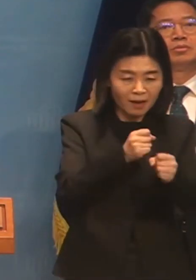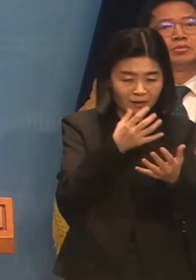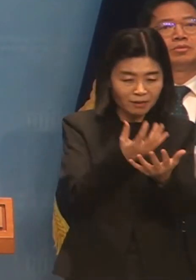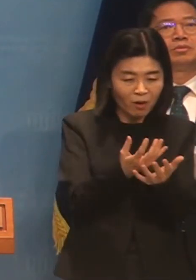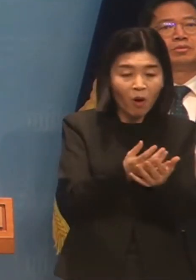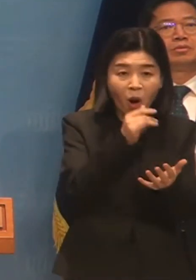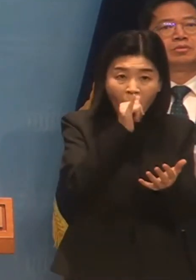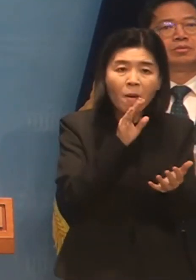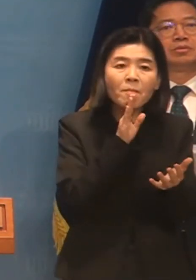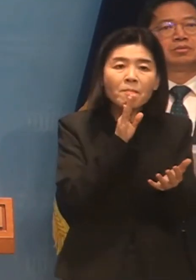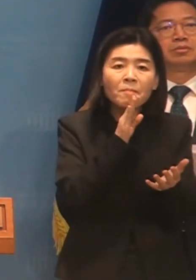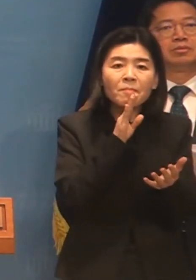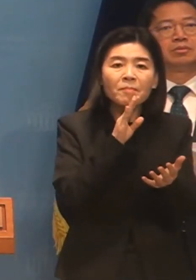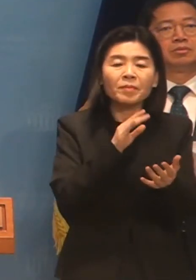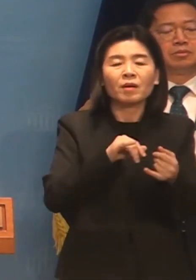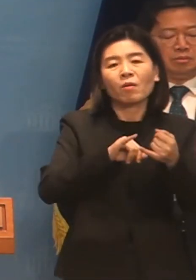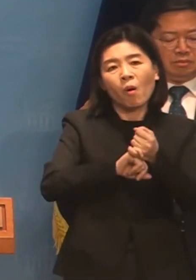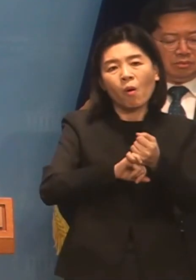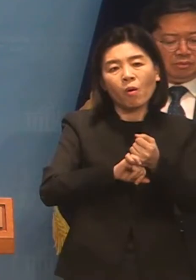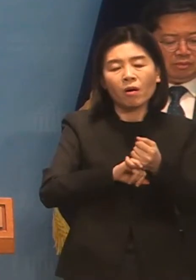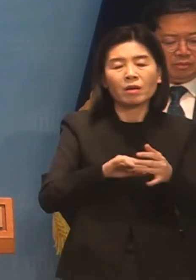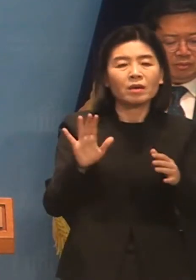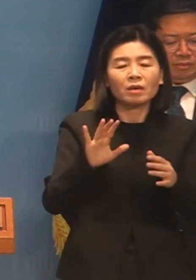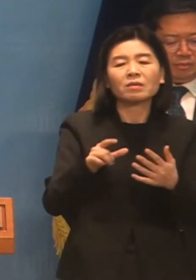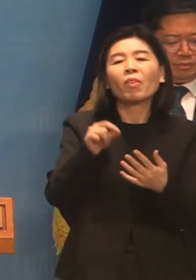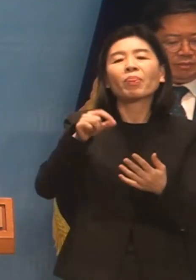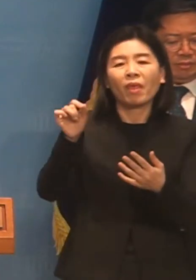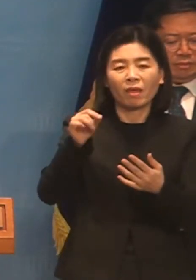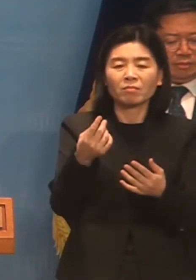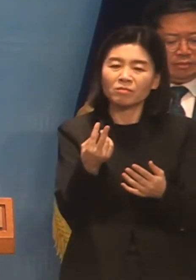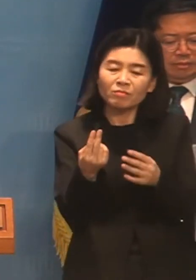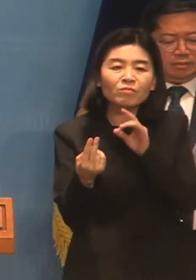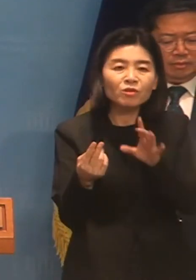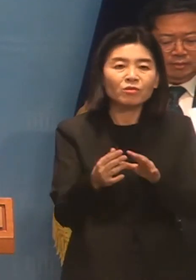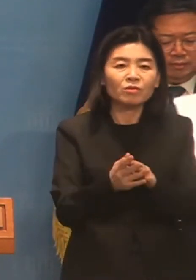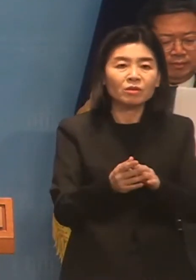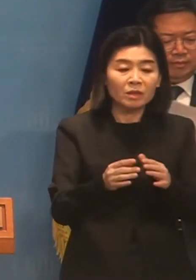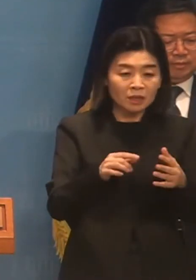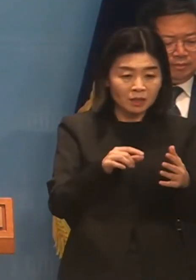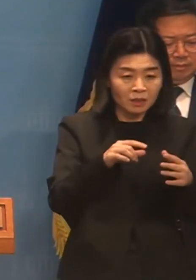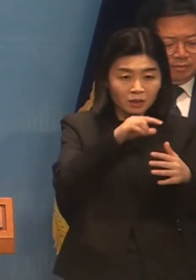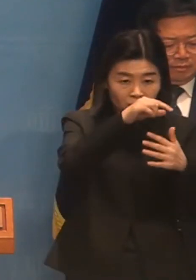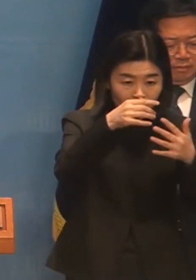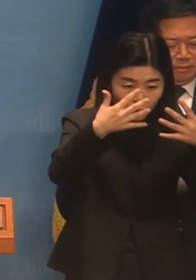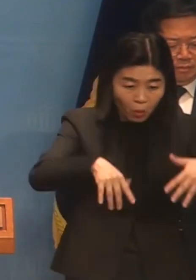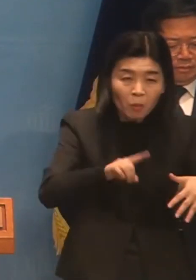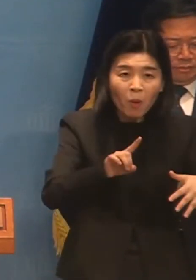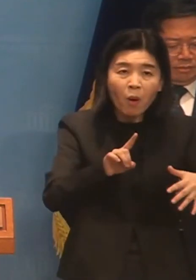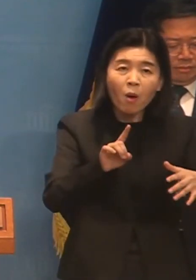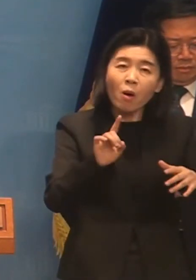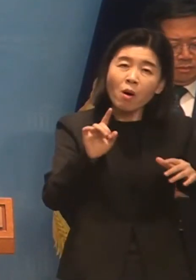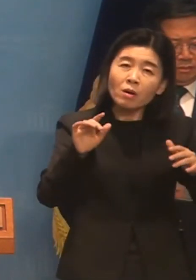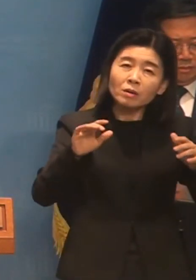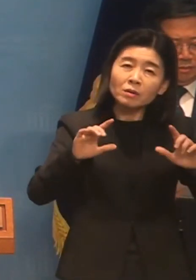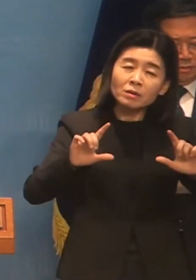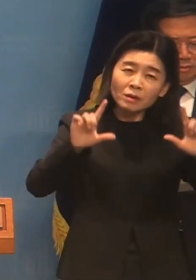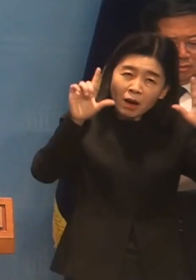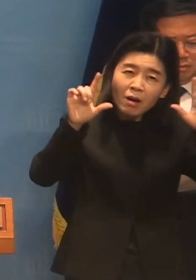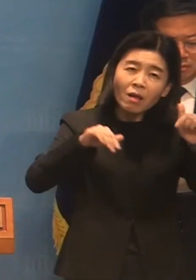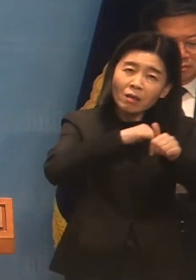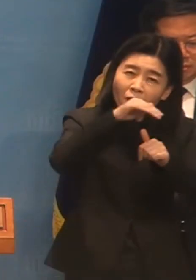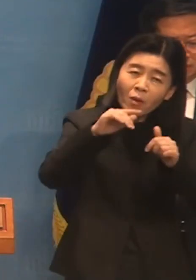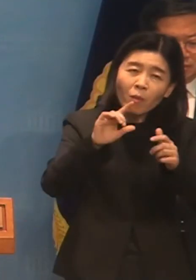여전히 선택으로 남겨져 있으며 조항에는 천재지변으로 인한 불가항력 상황에 상호 합의하에